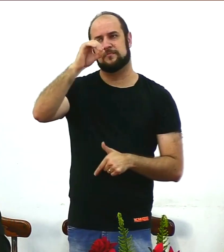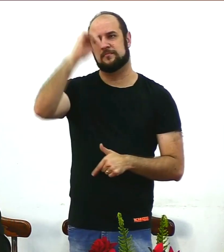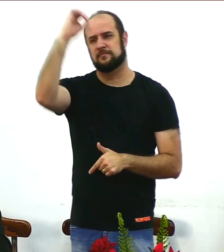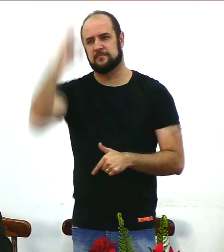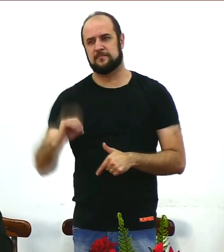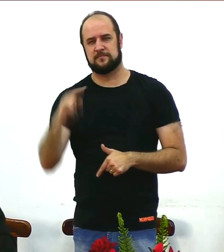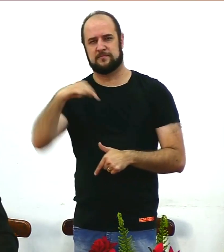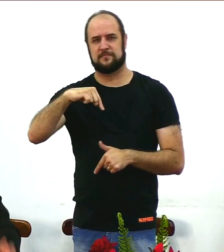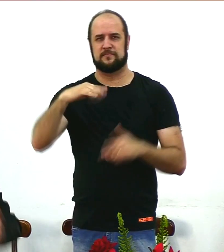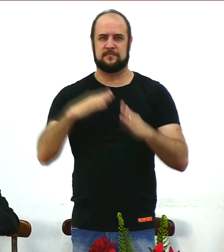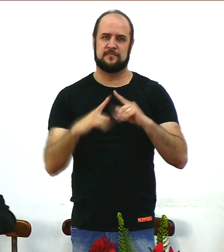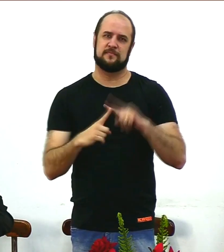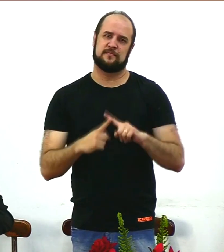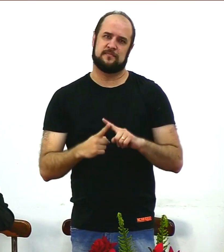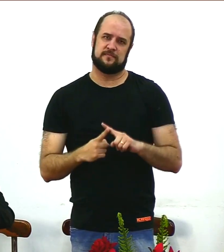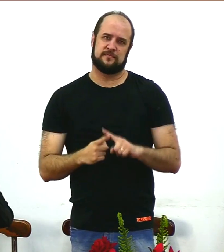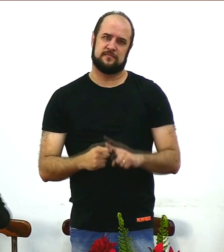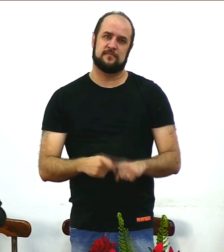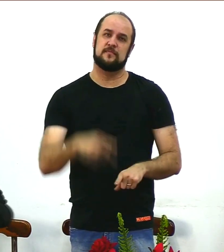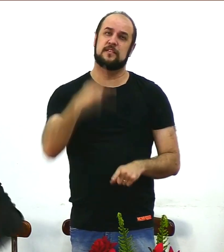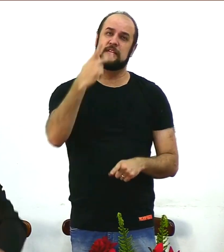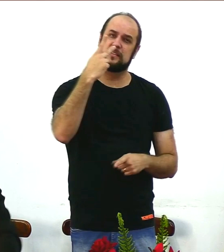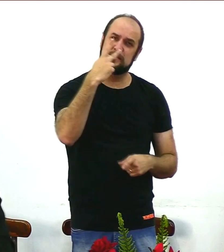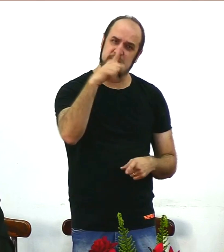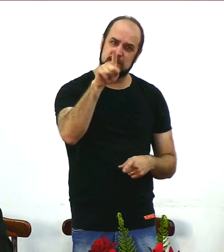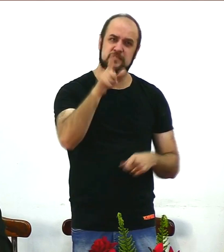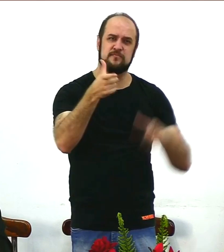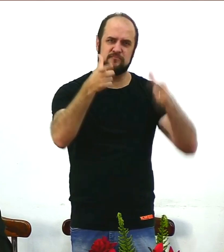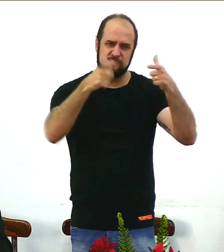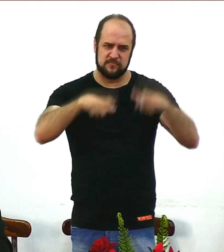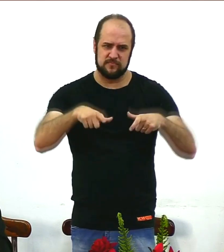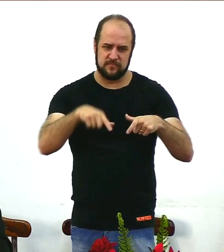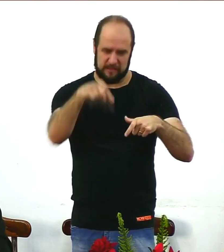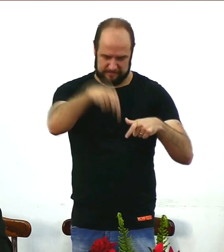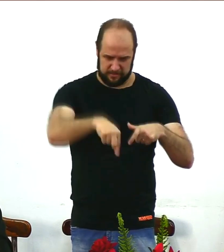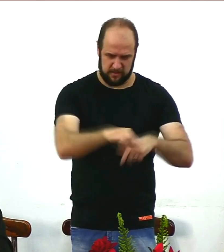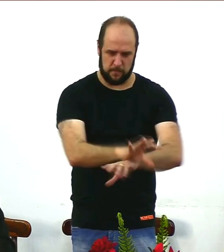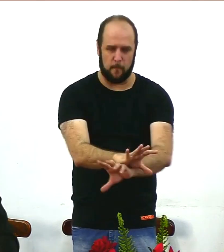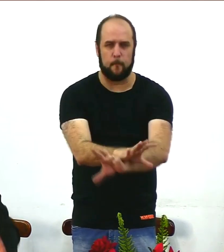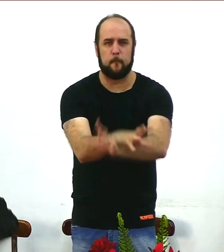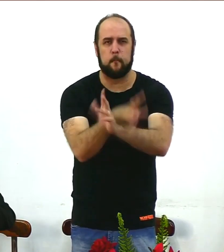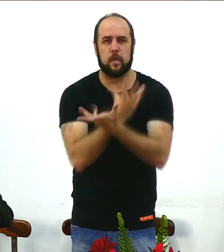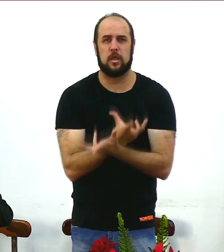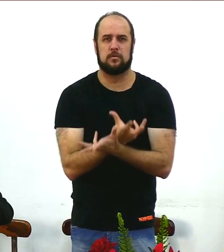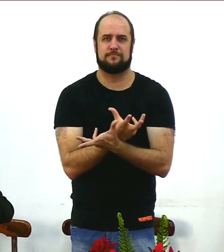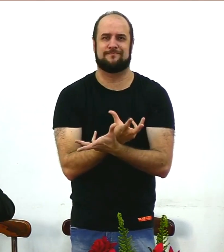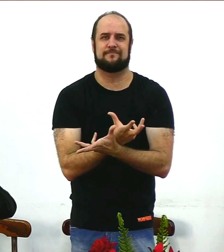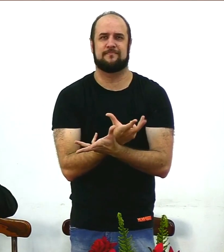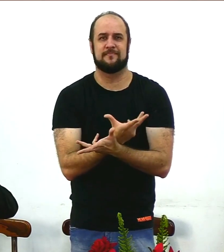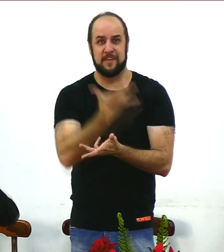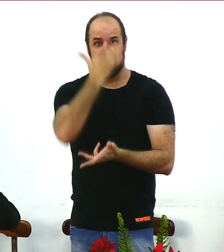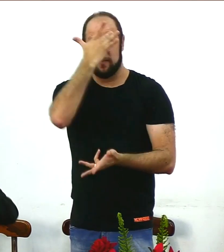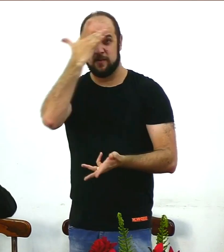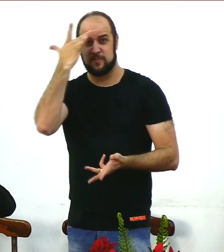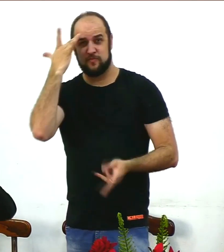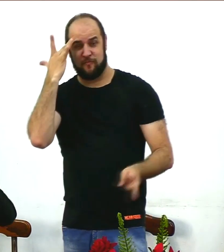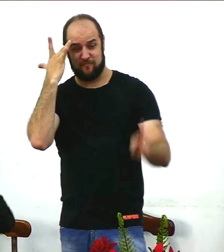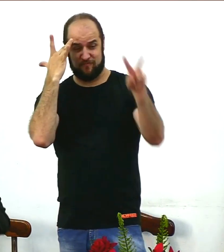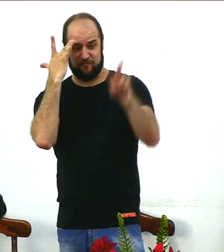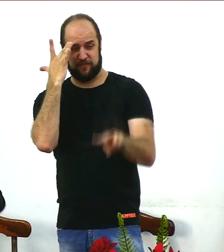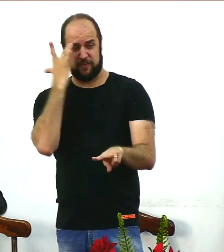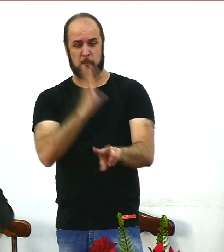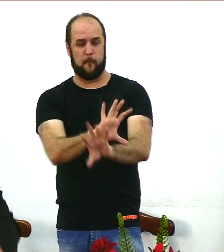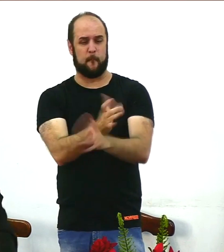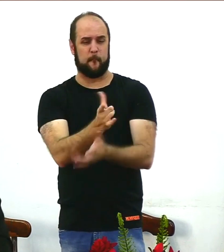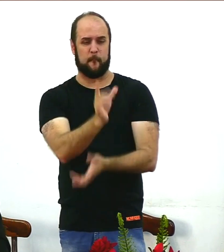igreja, 1 em casa, 1 na igreja, 1 em casa, numa escala, e não há escala para o culto público,